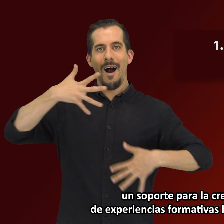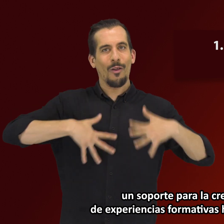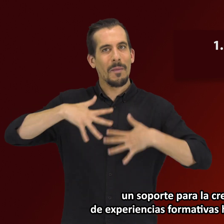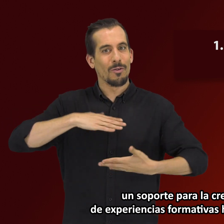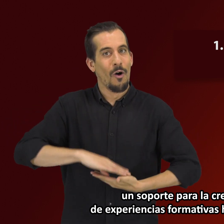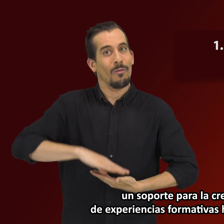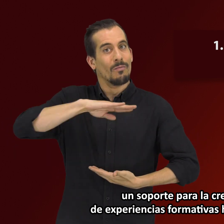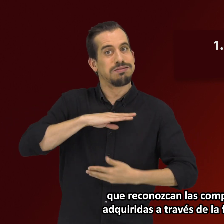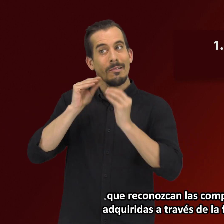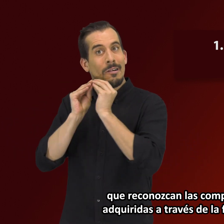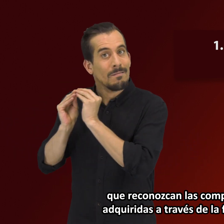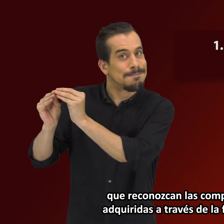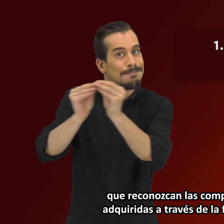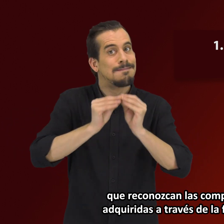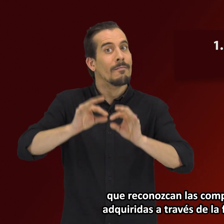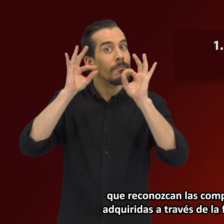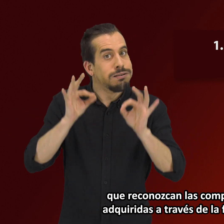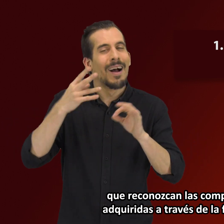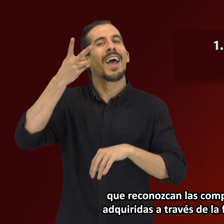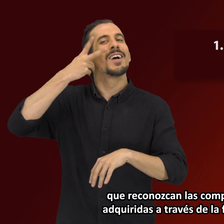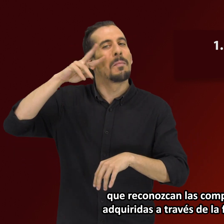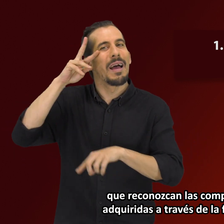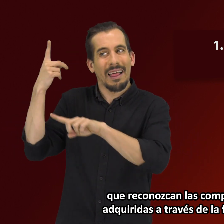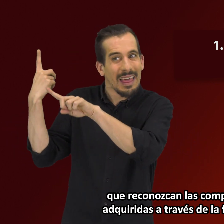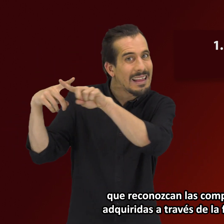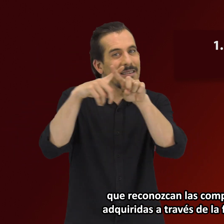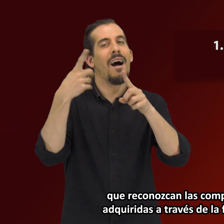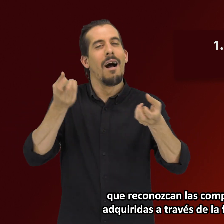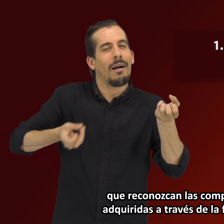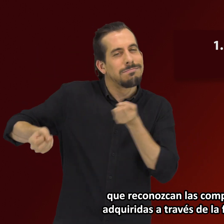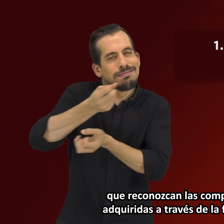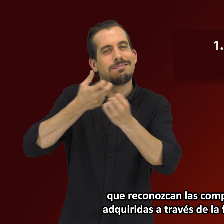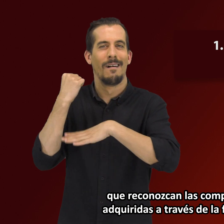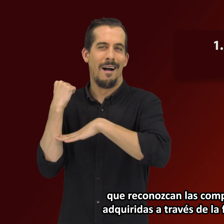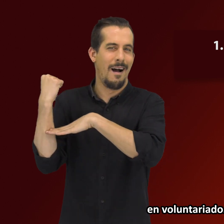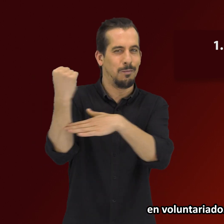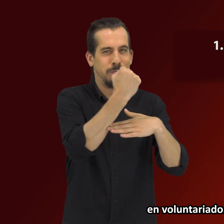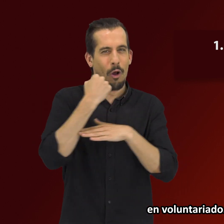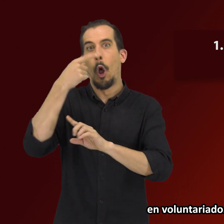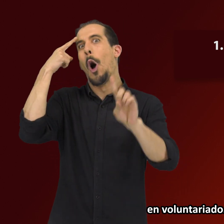homogéneas que reconozcan las competencias adquiridas a través de la formación en voluntariado.